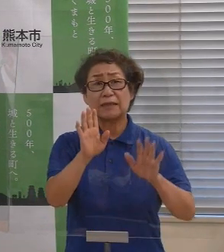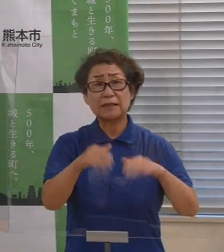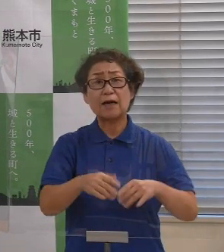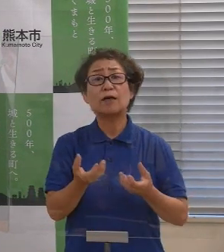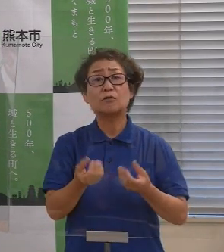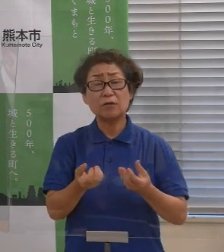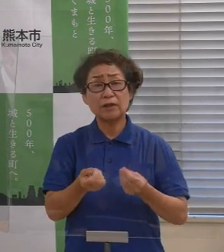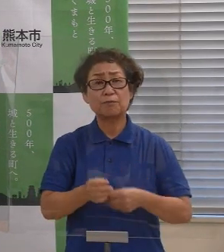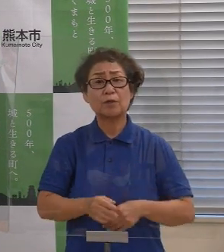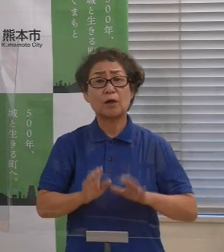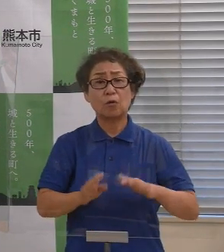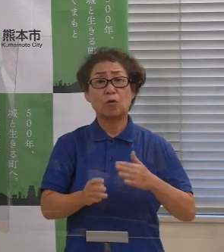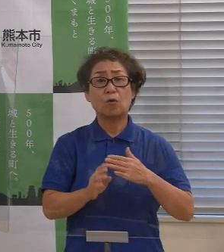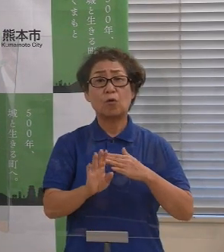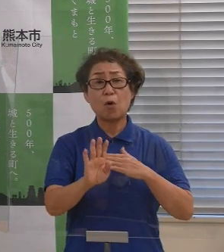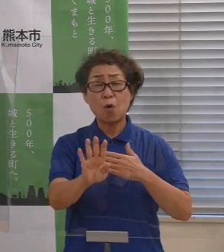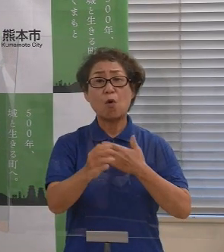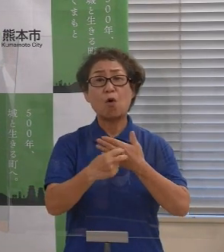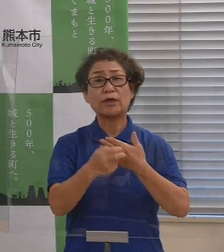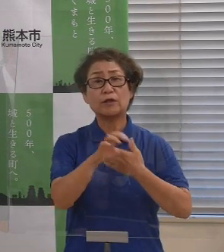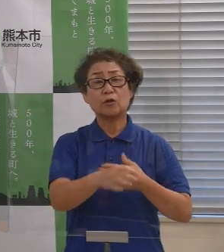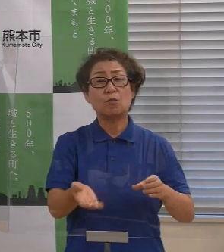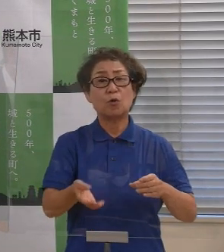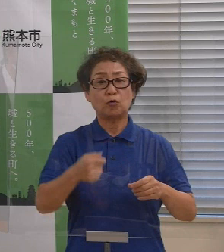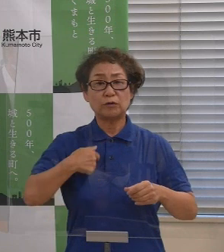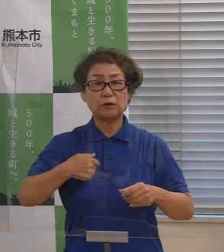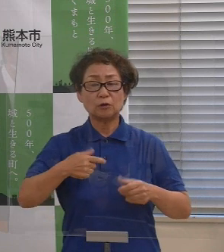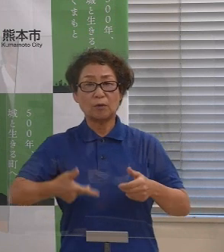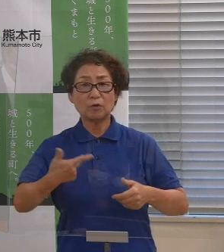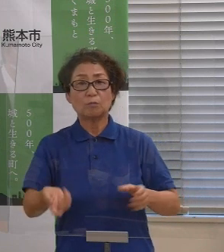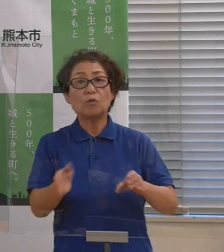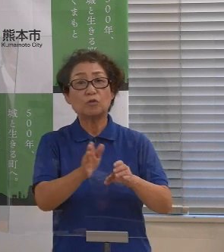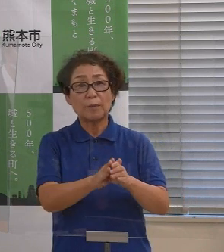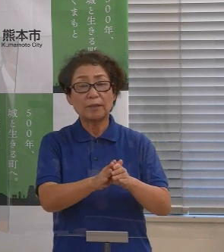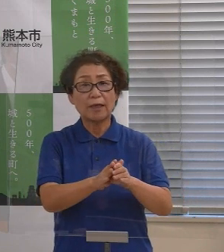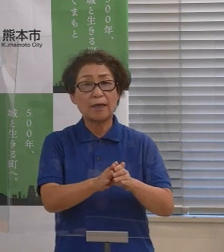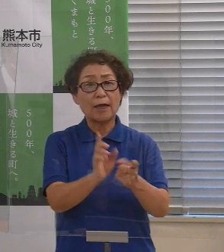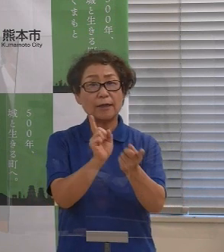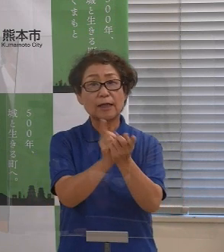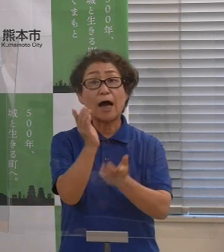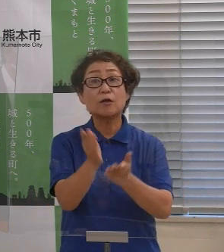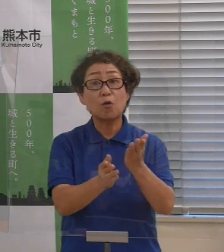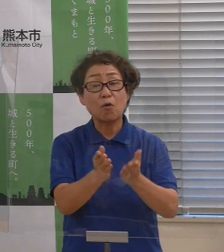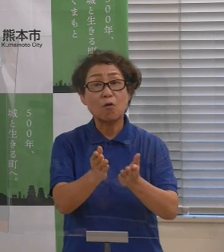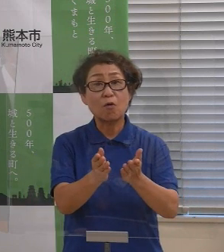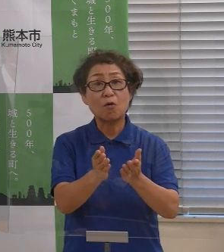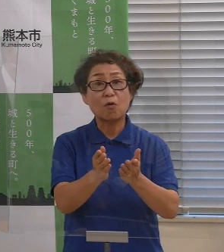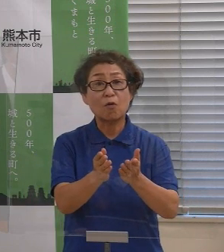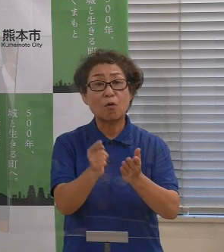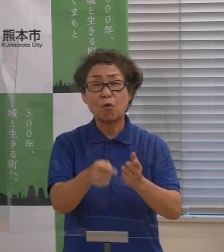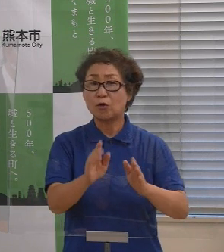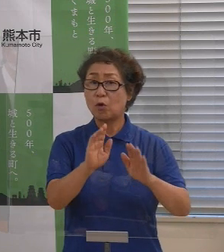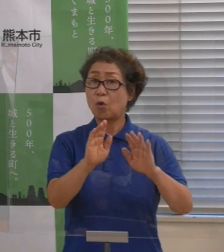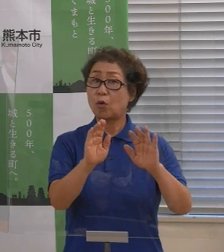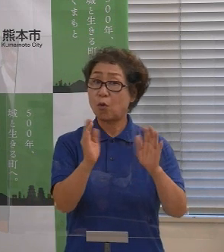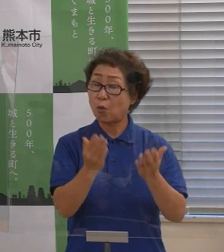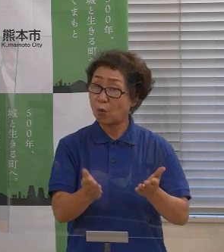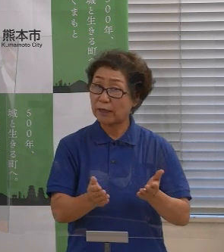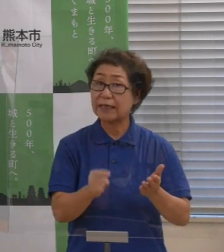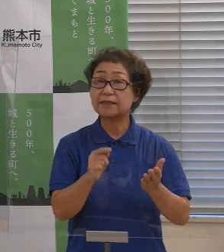今後ですね、この保健所当局も含めてですけれども、対応がですね、やはりこういう形でです